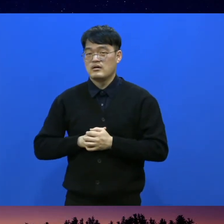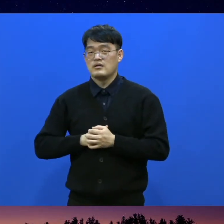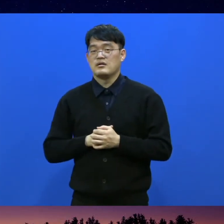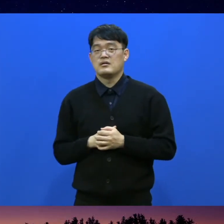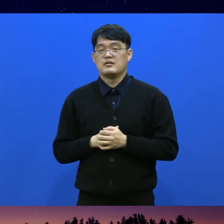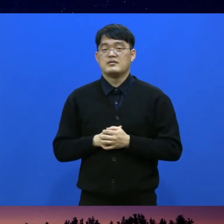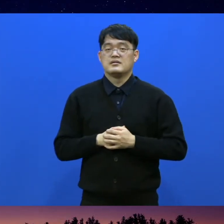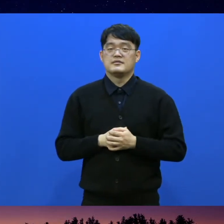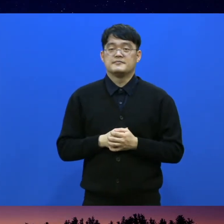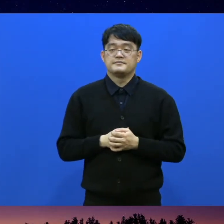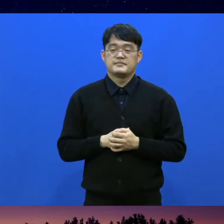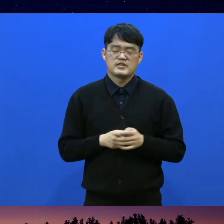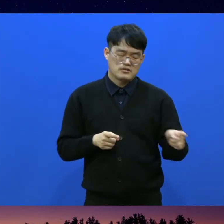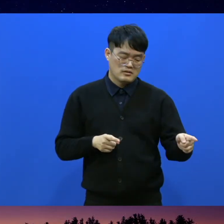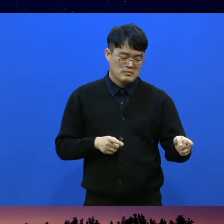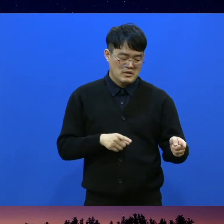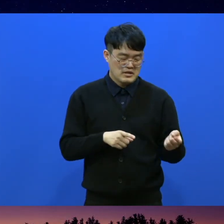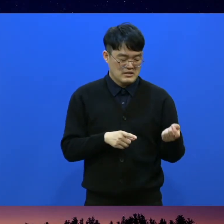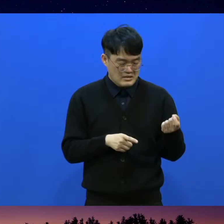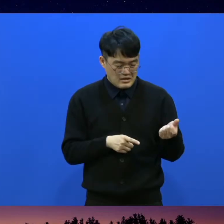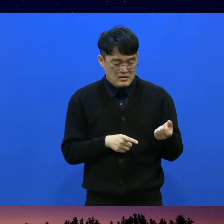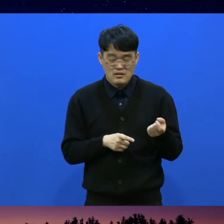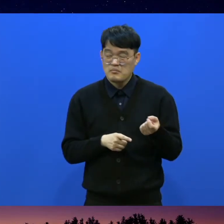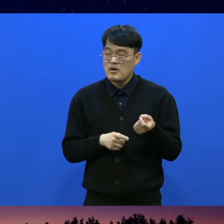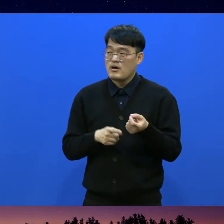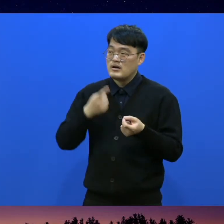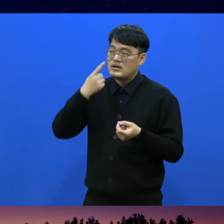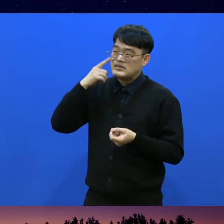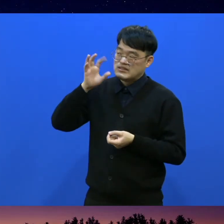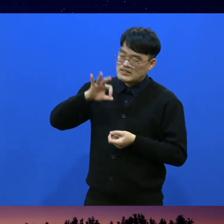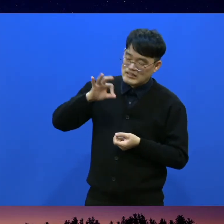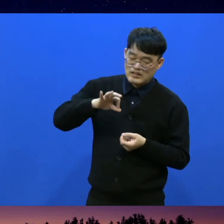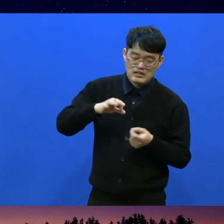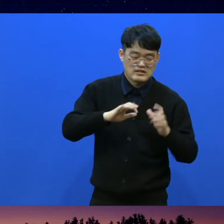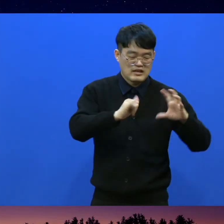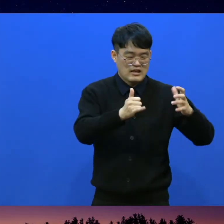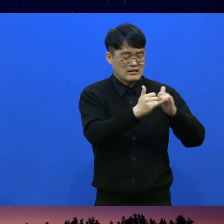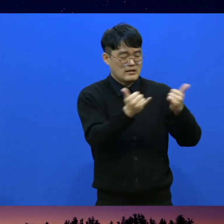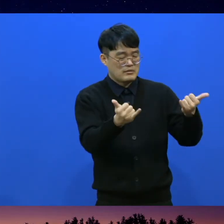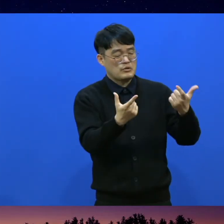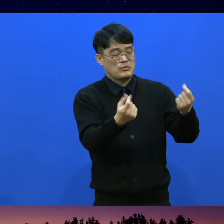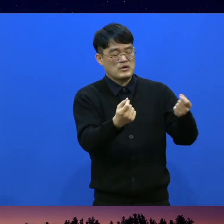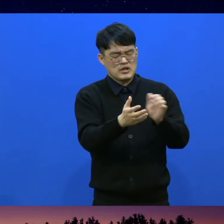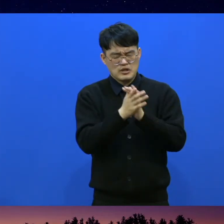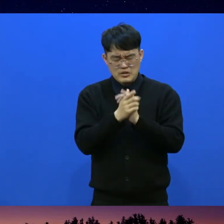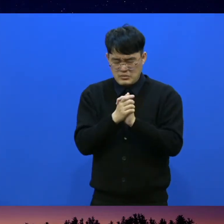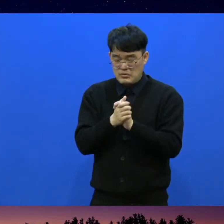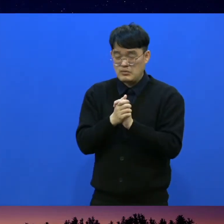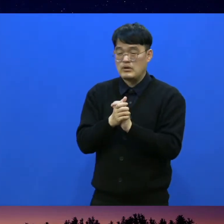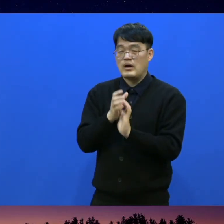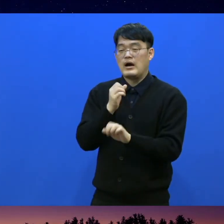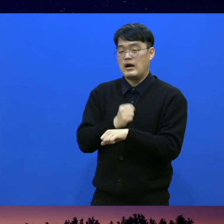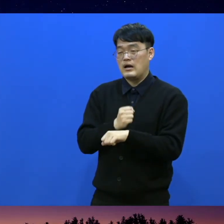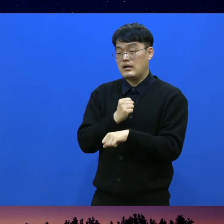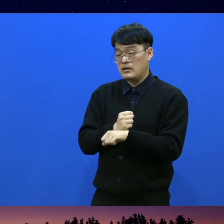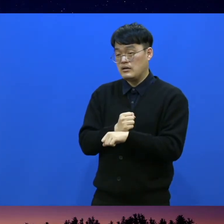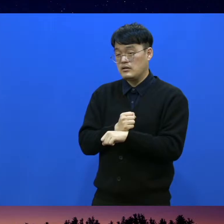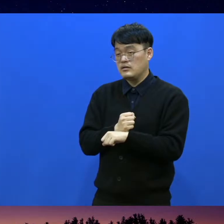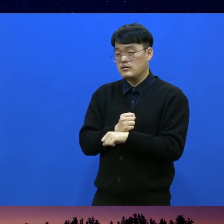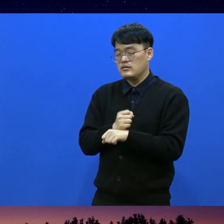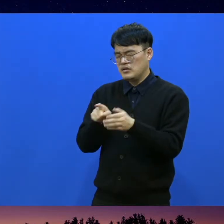믿을 게 뭐 있어요? 그런 기도 뭐 세상 사람들도 하고 남을 거를 하면서 뭐 믿음으로 구할 이유가 어디